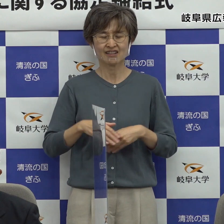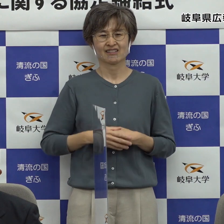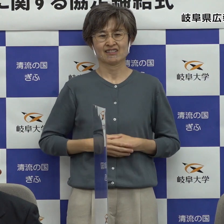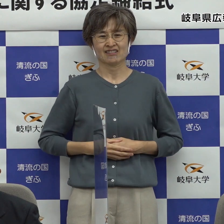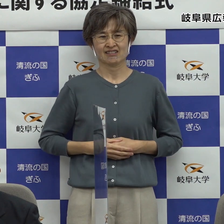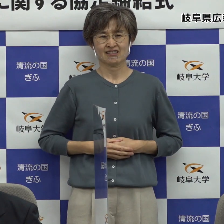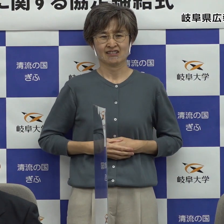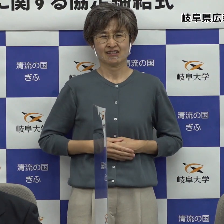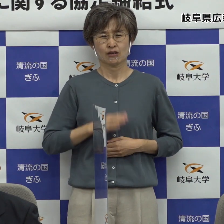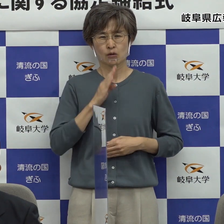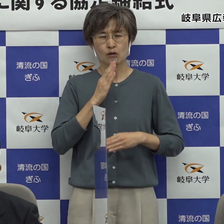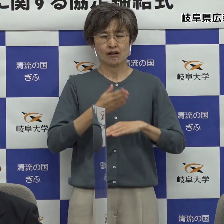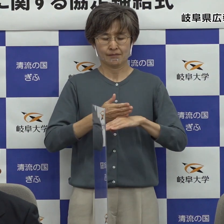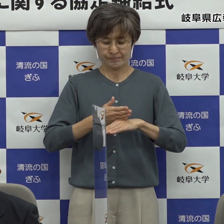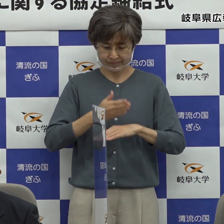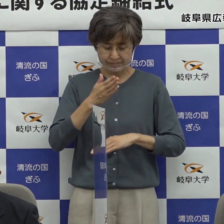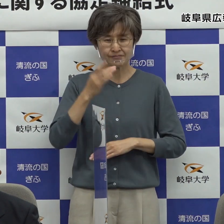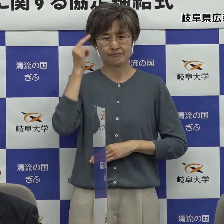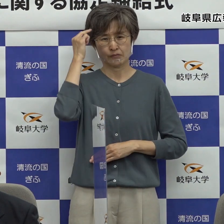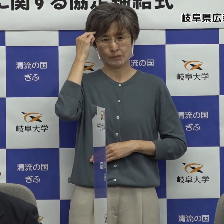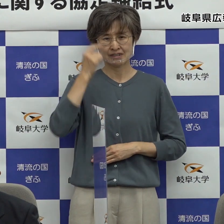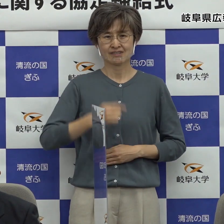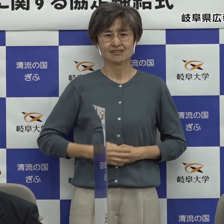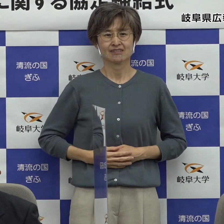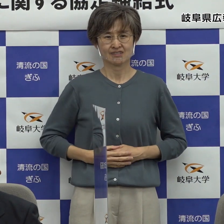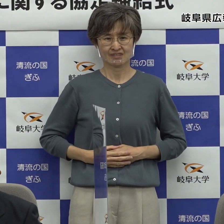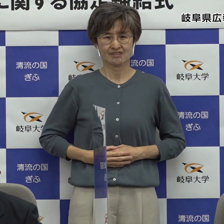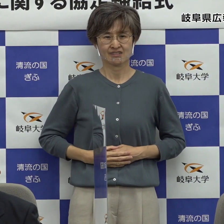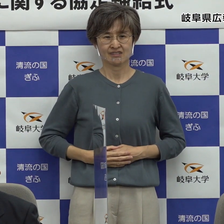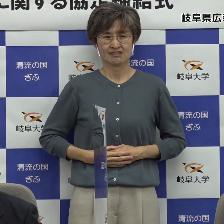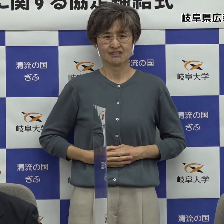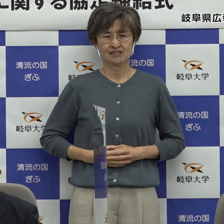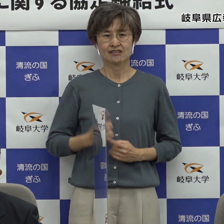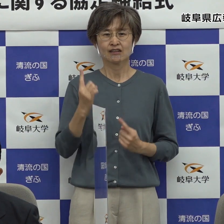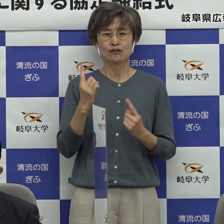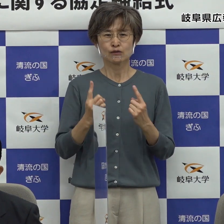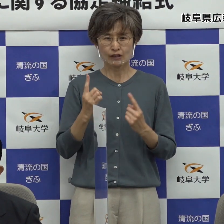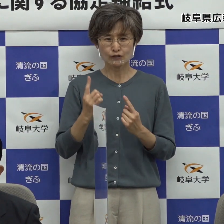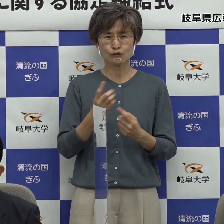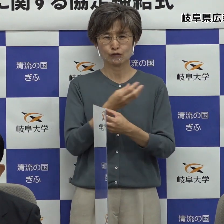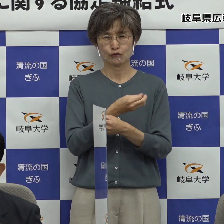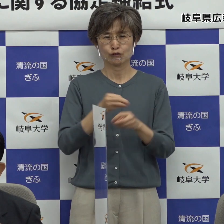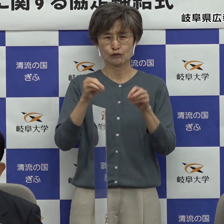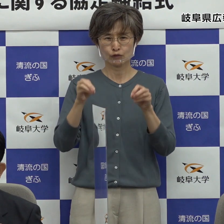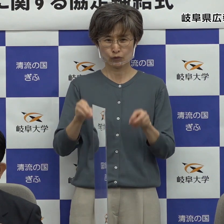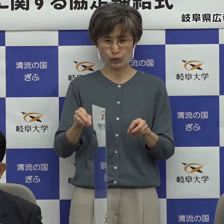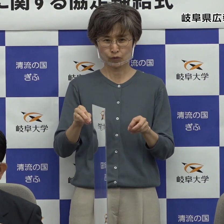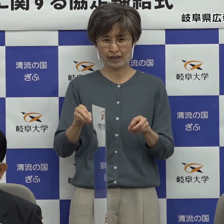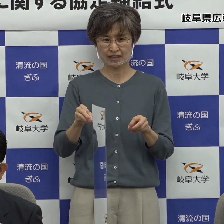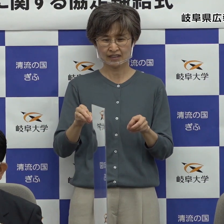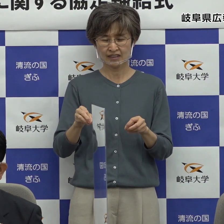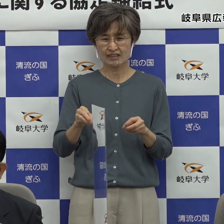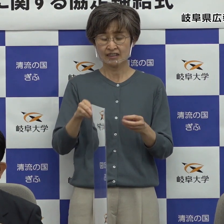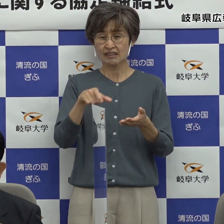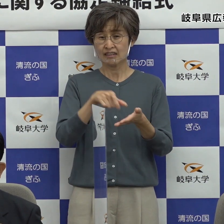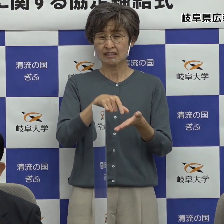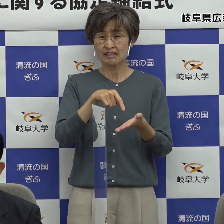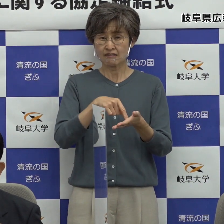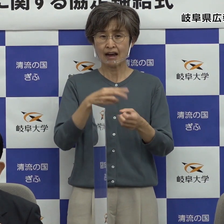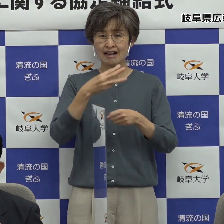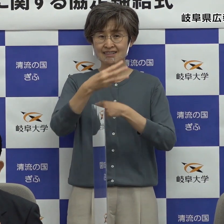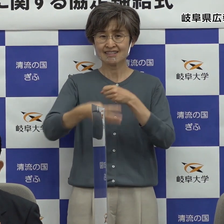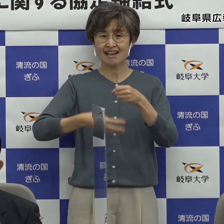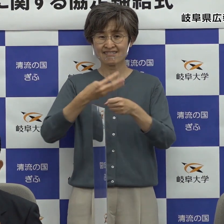、大変ありがたいというふうに思っております。でとりあえず協定上は3年間というふうに書いてありますけれ